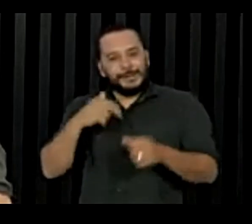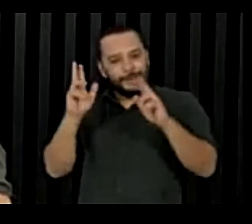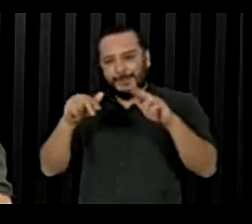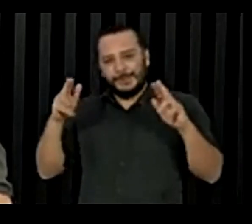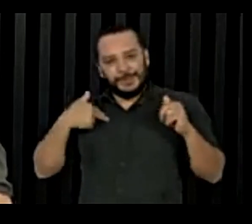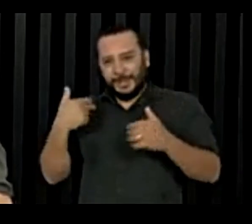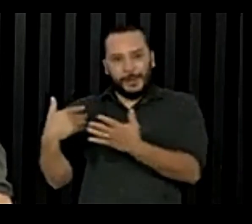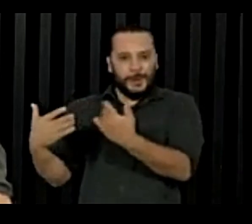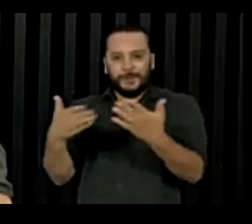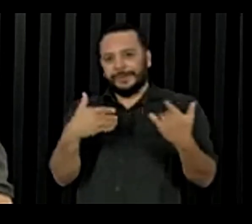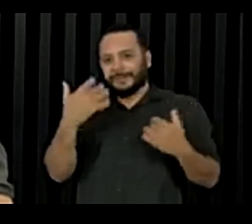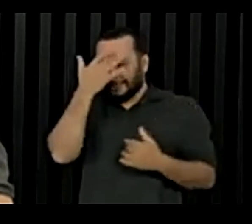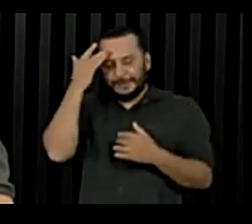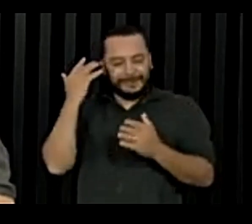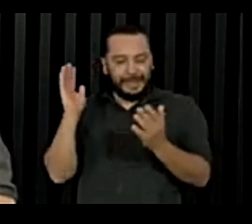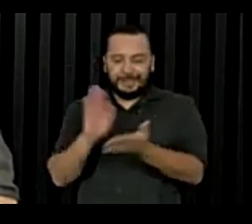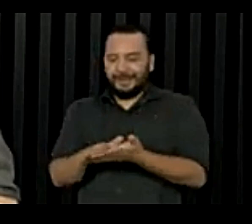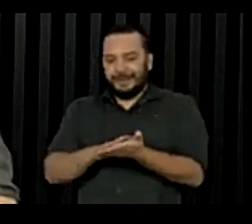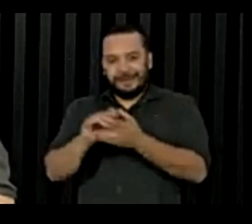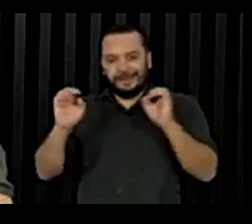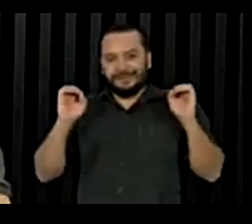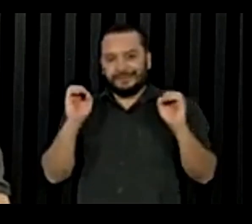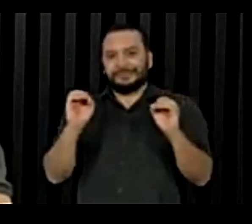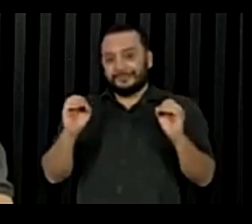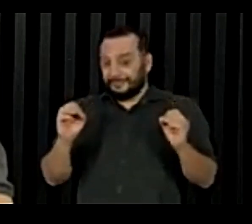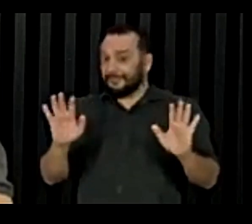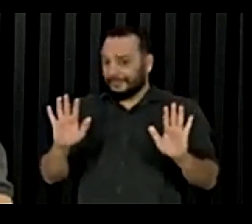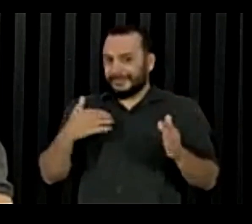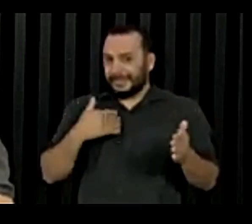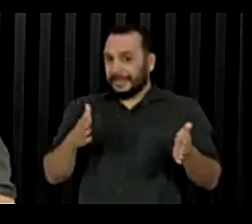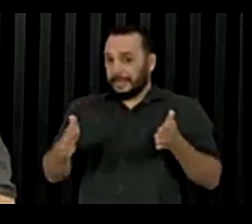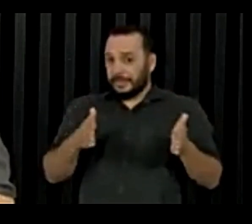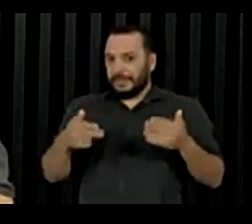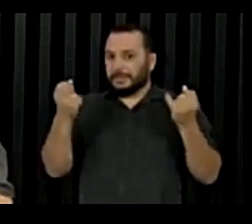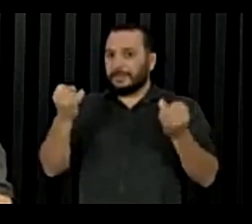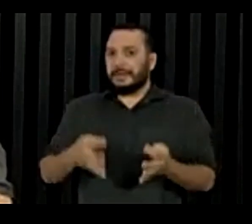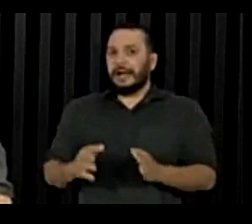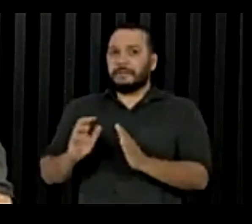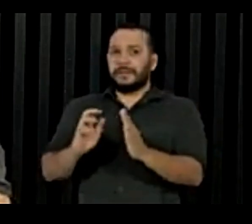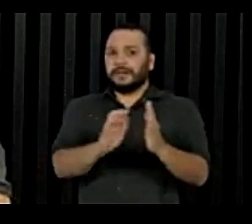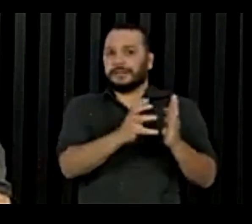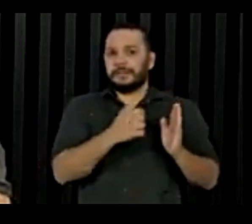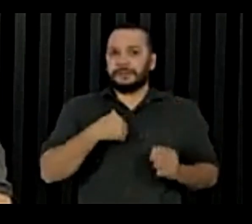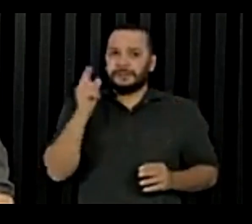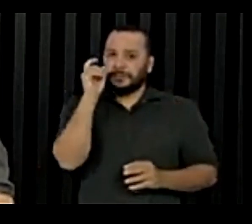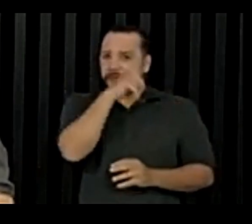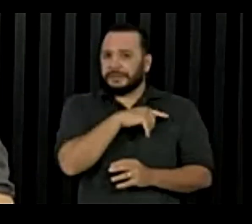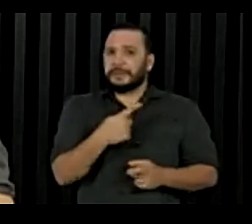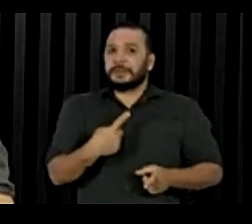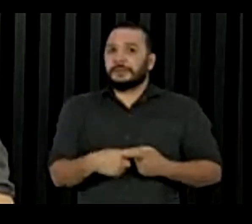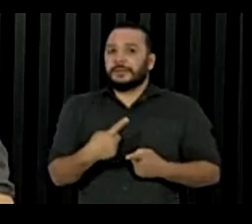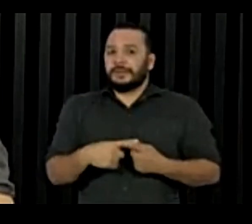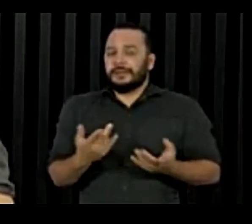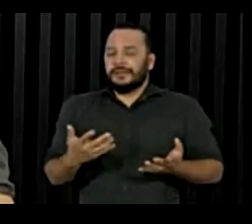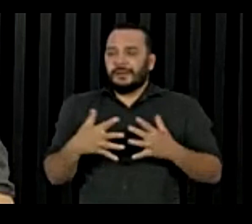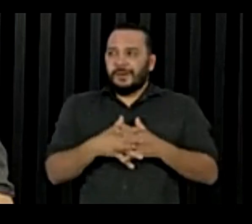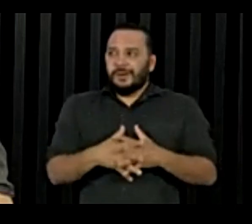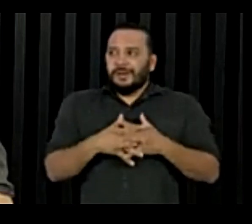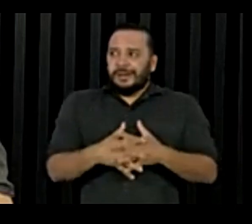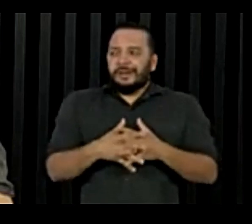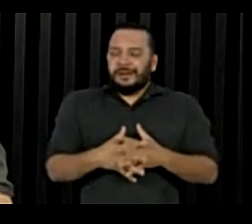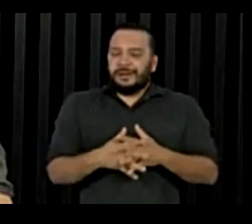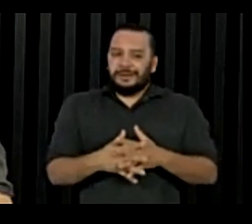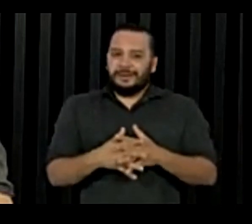com absolutamente ninguém. E, nesse momento, falar de partido é muito difícil. É muito complicado, porque